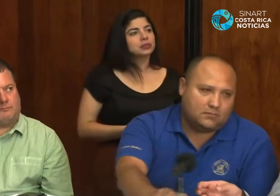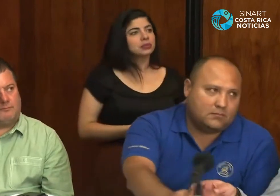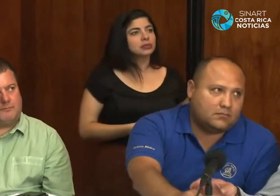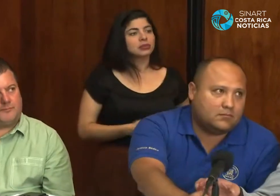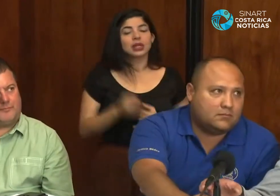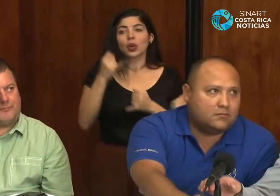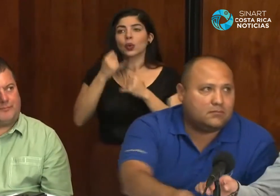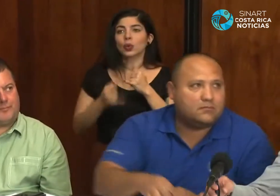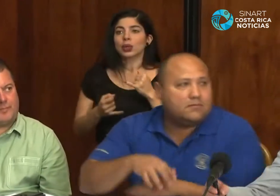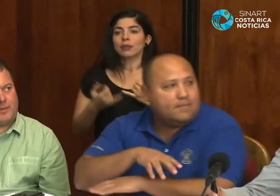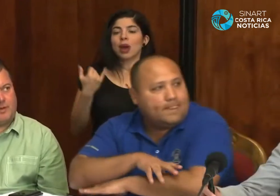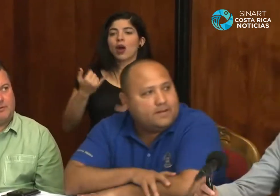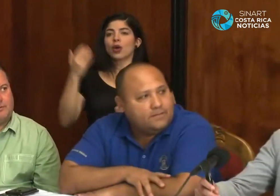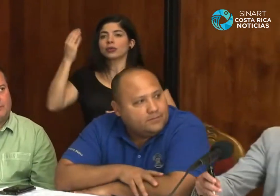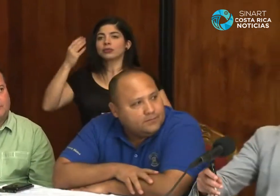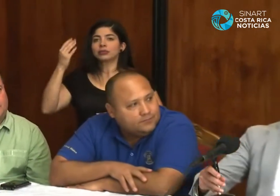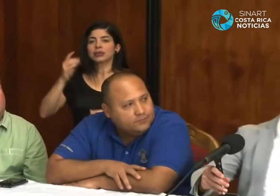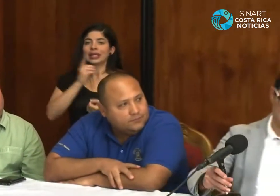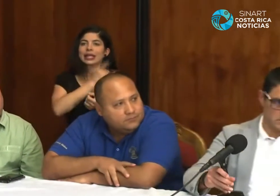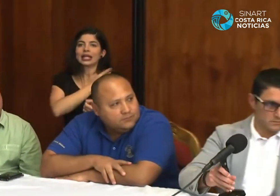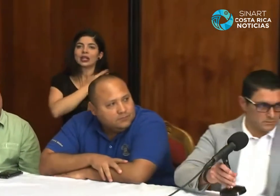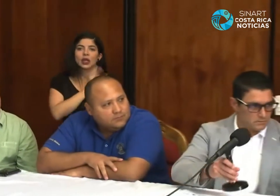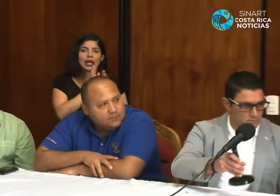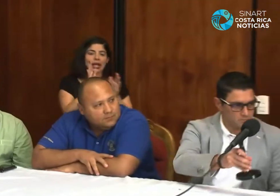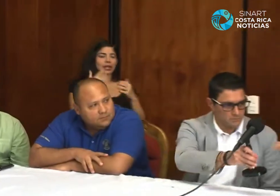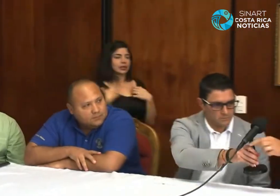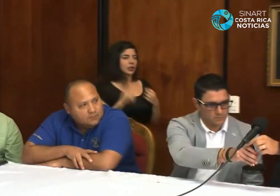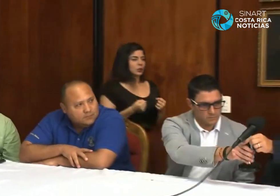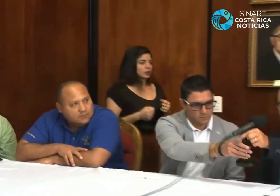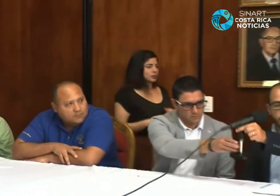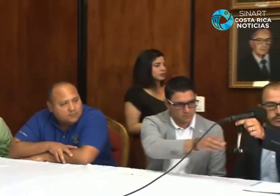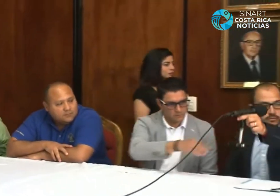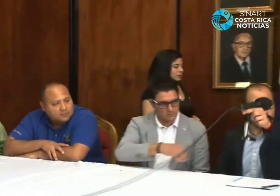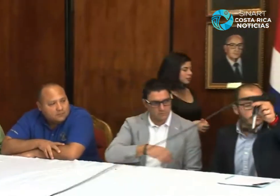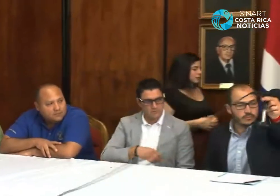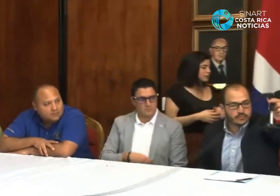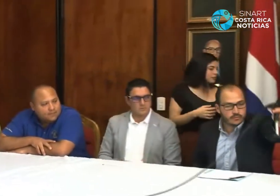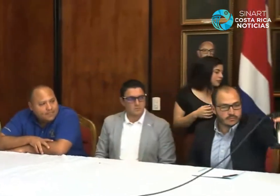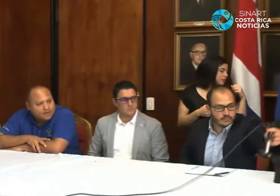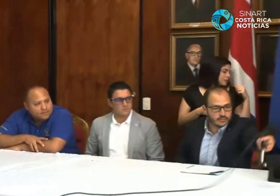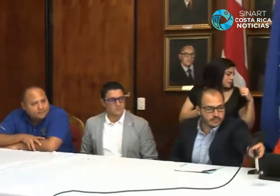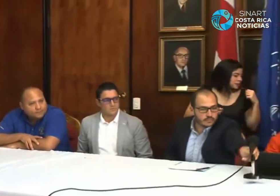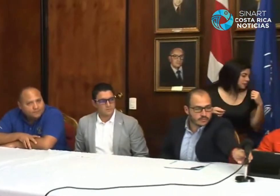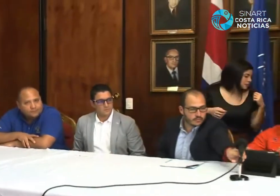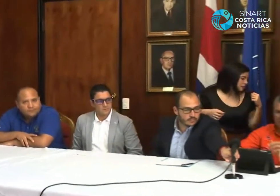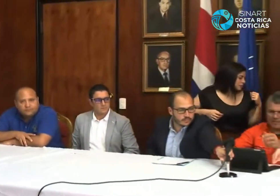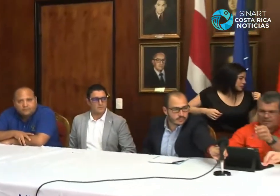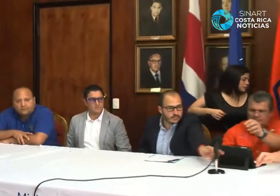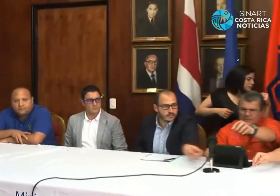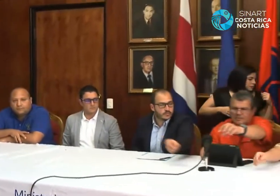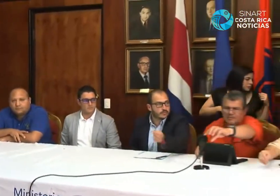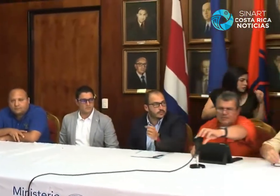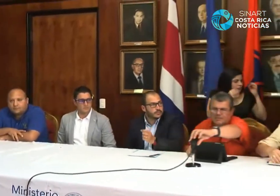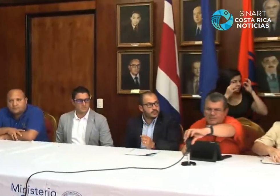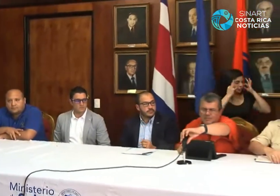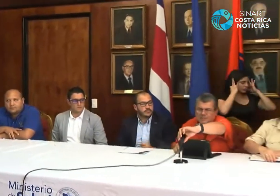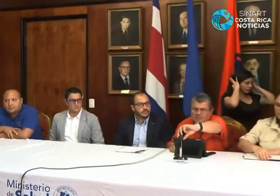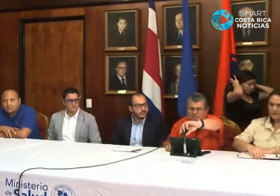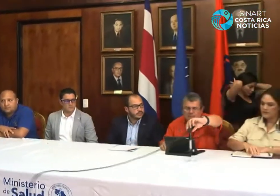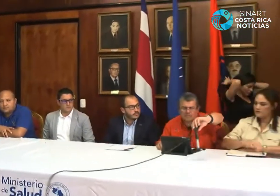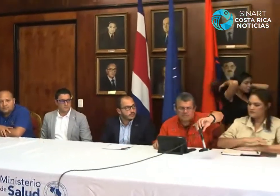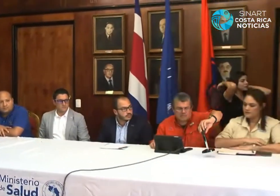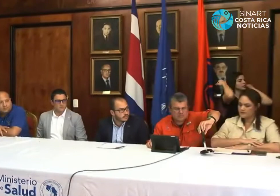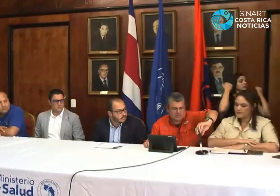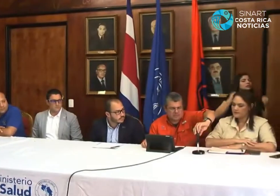Y en última instancia recibimos el mensaje de la directora general de salud, Priscila Herrera, quien nos va a conversar sobre la habilitación que sí están teniendo